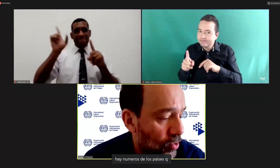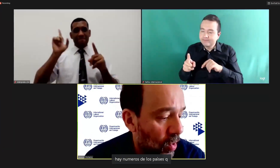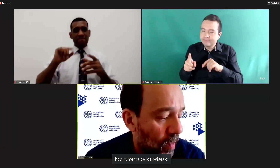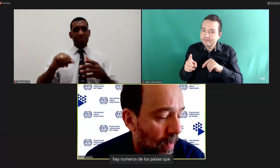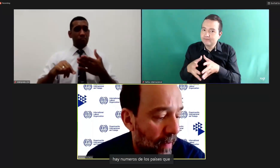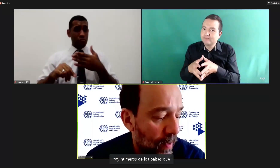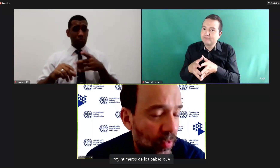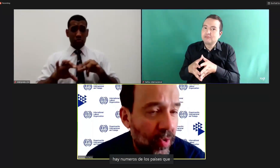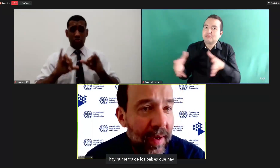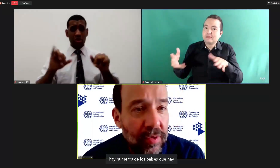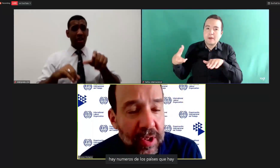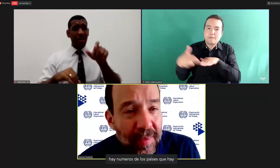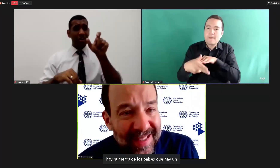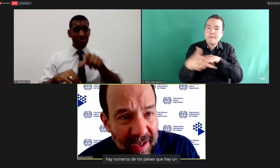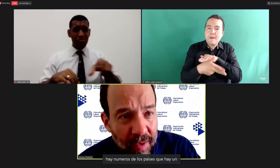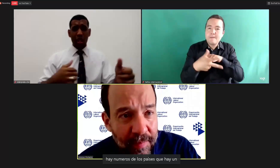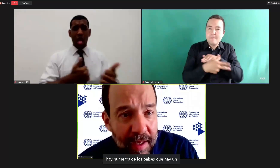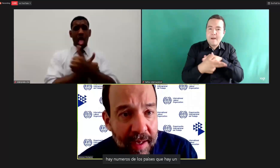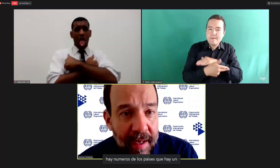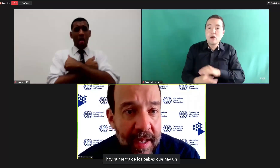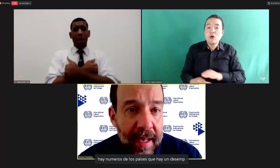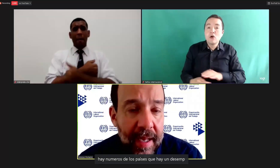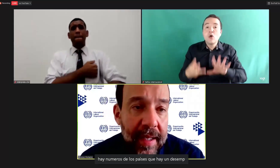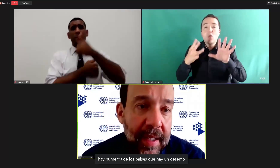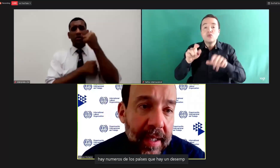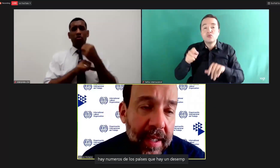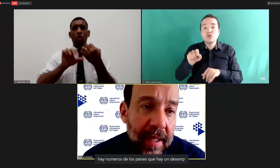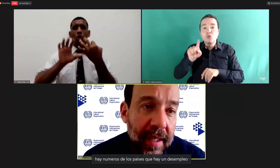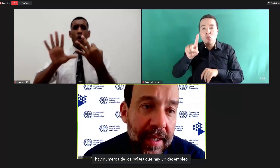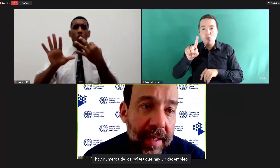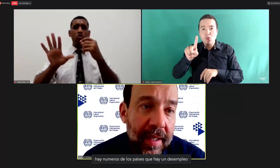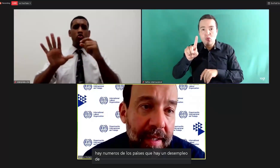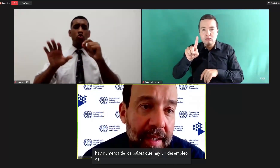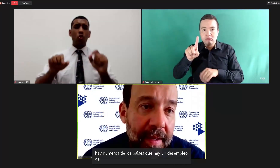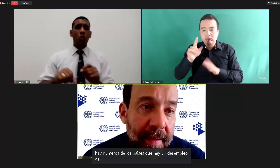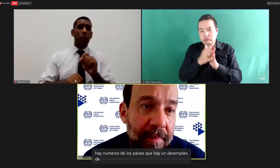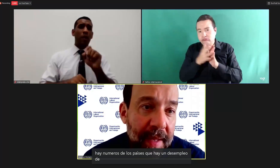de 8,1 para 11,5.